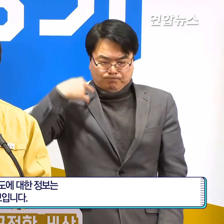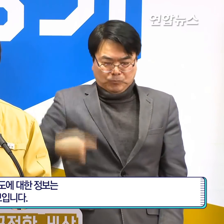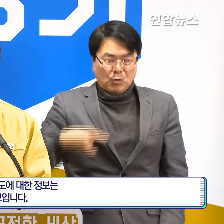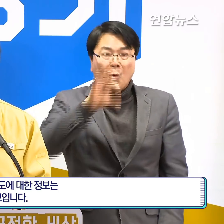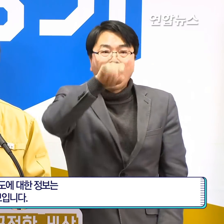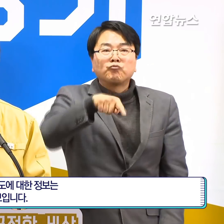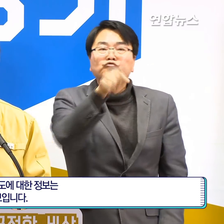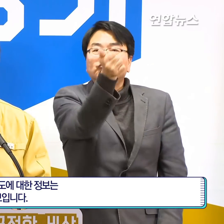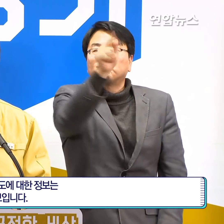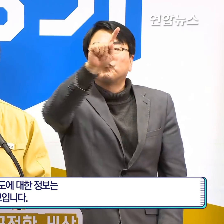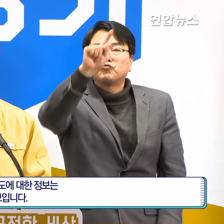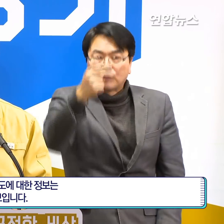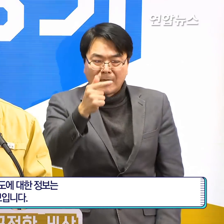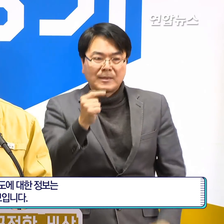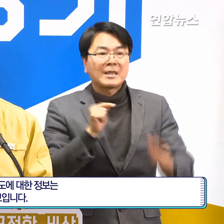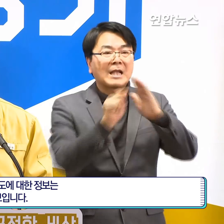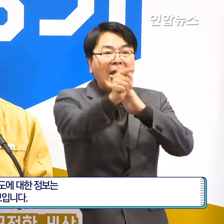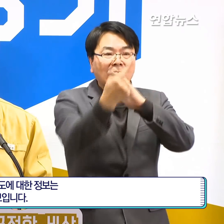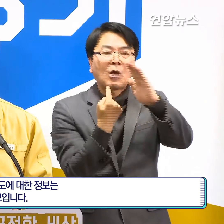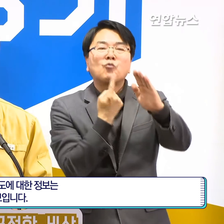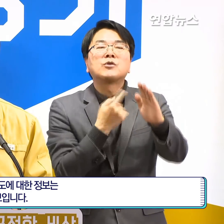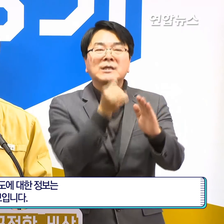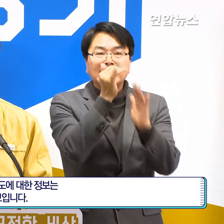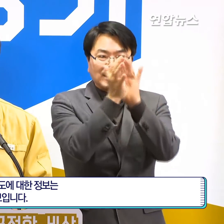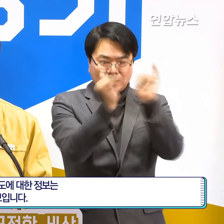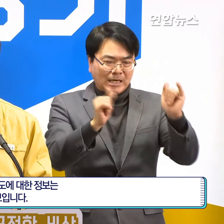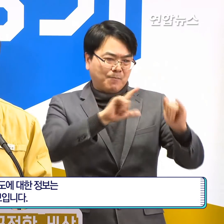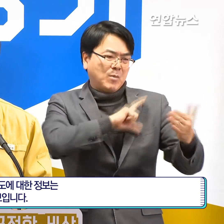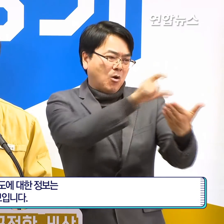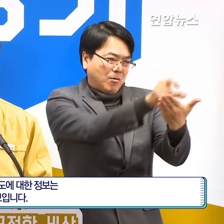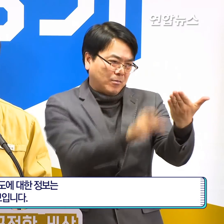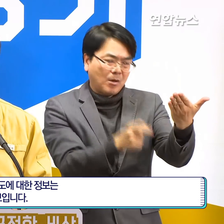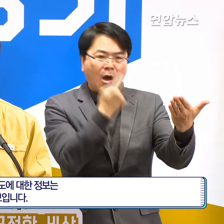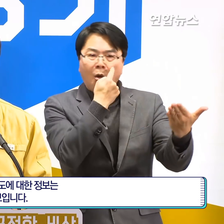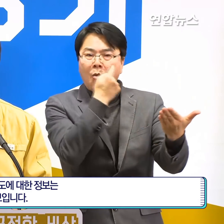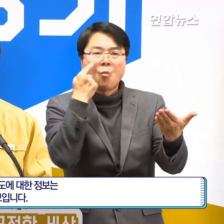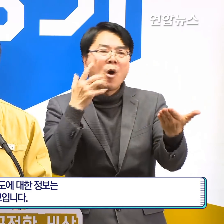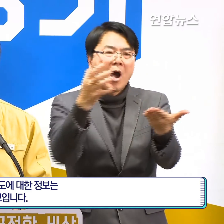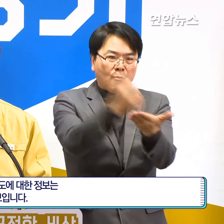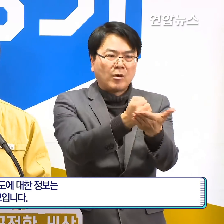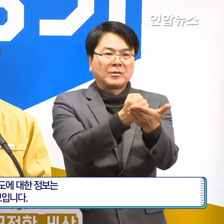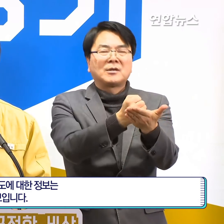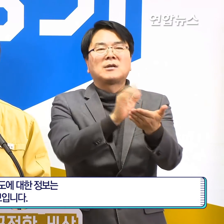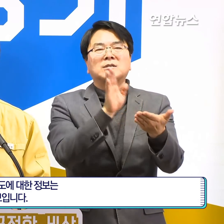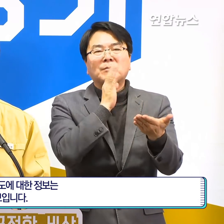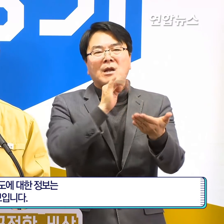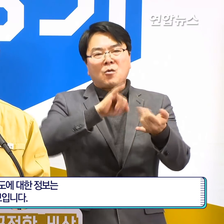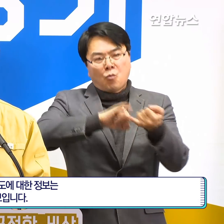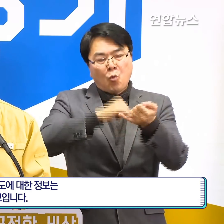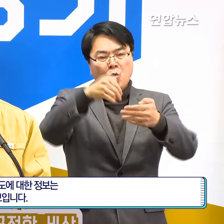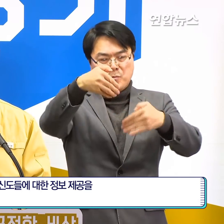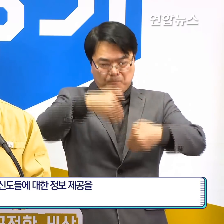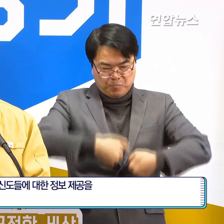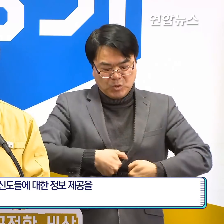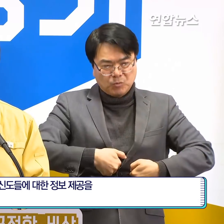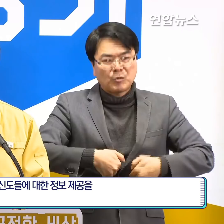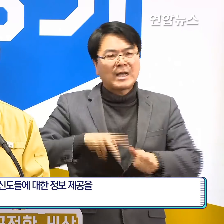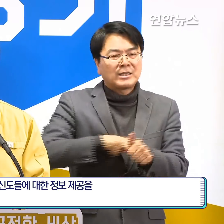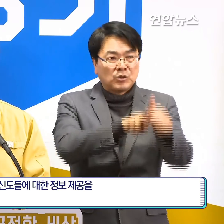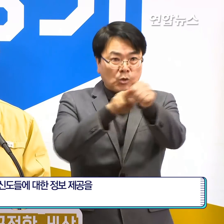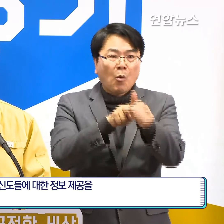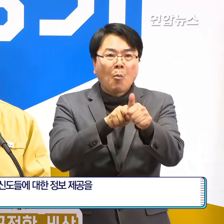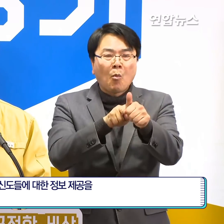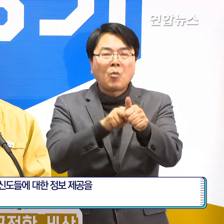방문 신도에 대한 정보는 감염 확산 방지를 위해서 반드시 필요한 정보입니다.